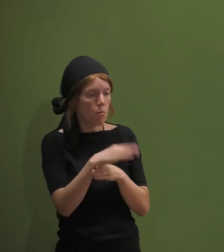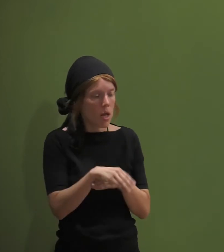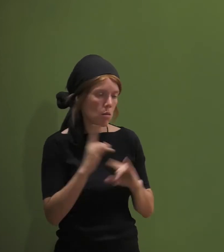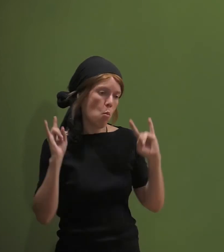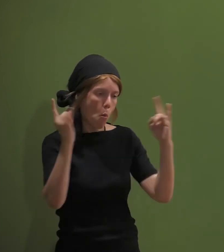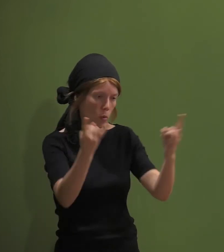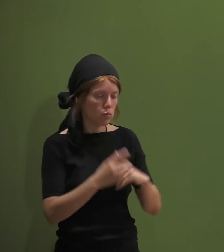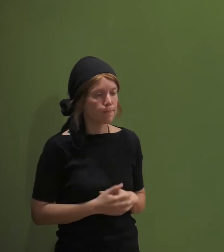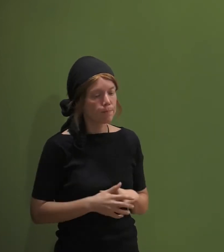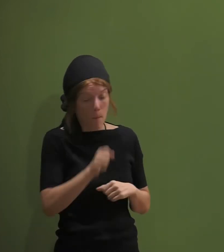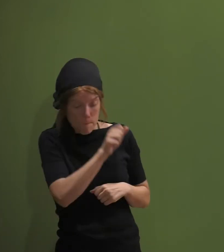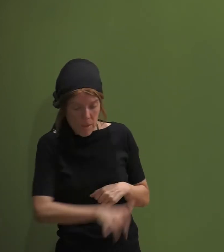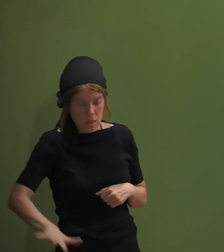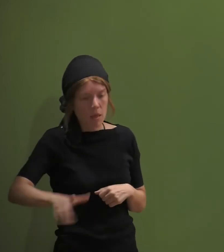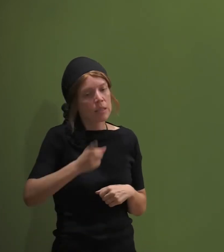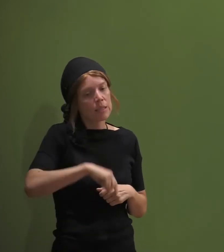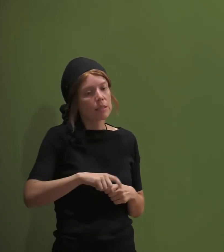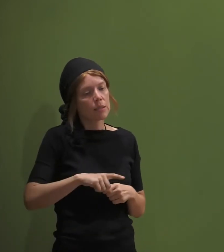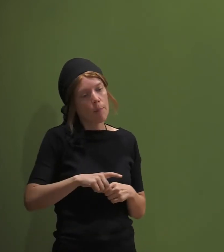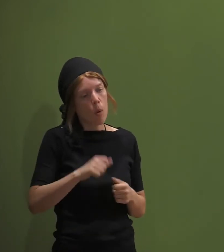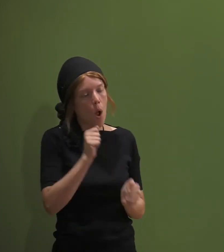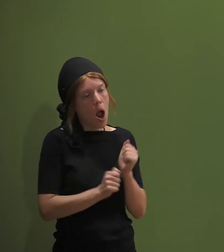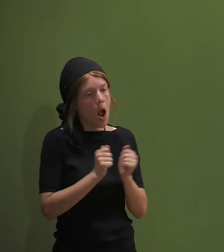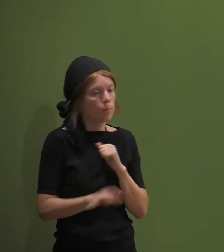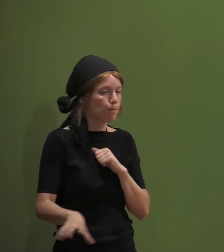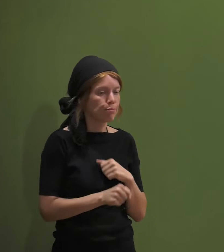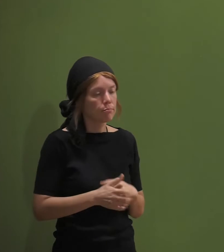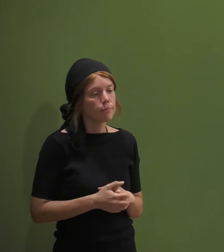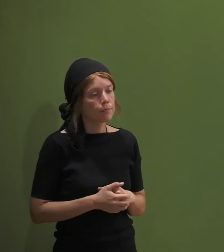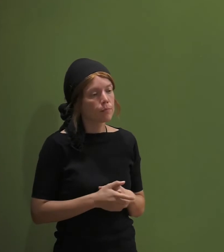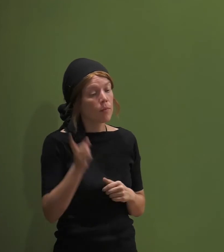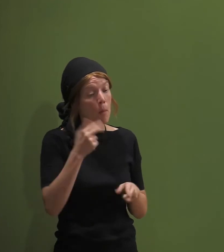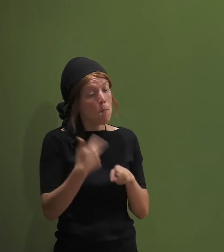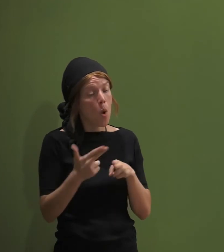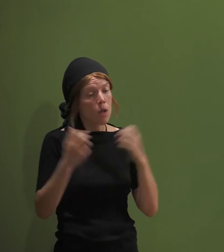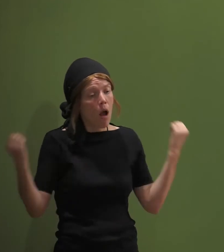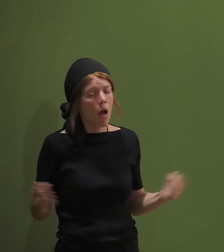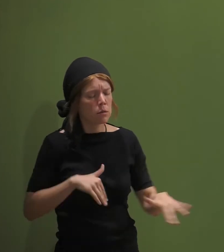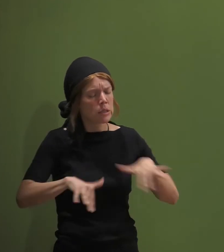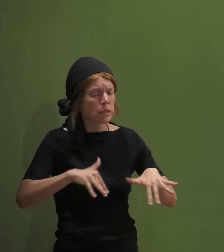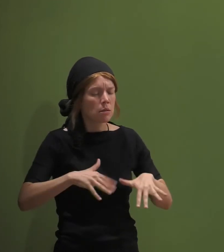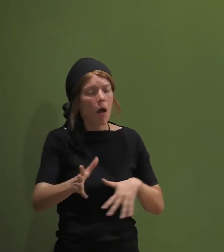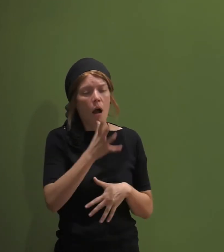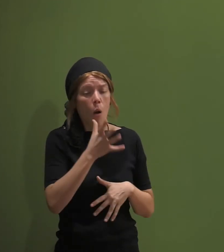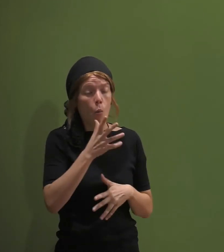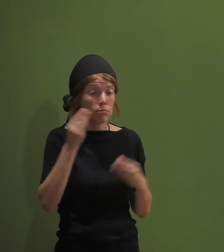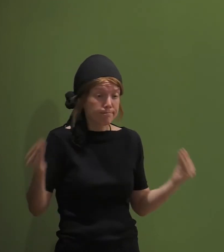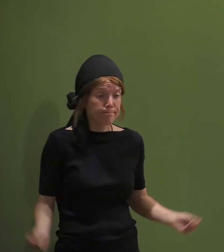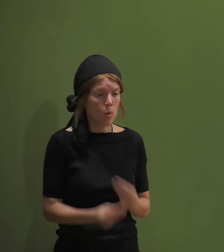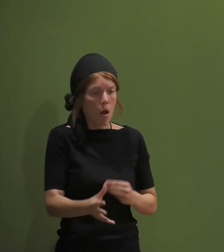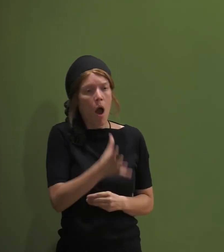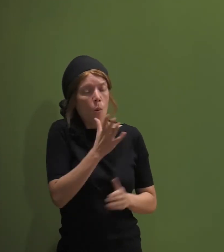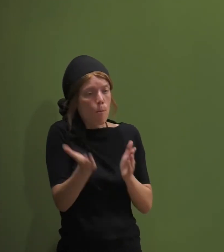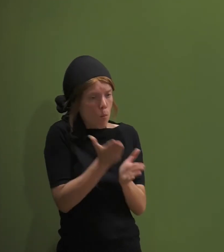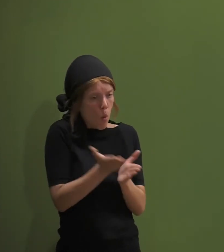bosque mediterráneo y su contribución al secuestro de carbono. Por otra parte, políticas activas de ahorro de agua y de mejora en la eficiencia